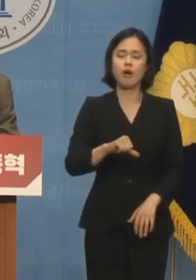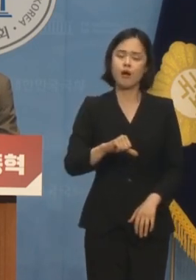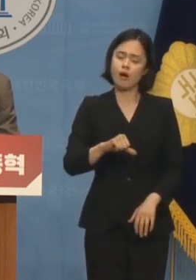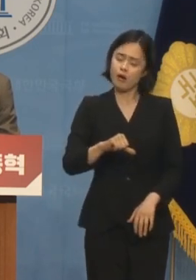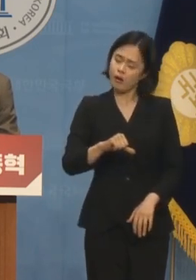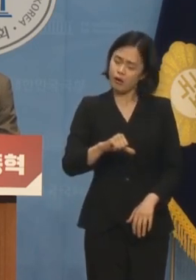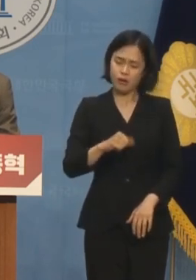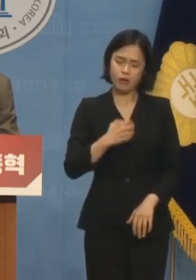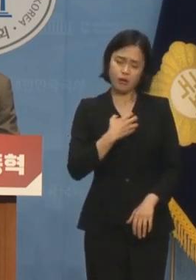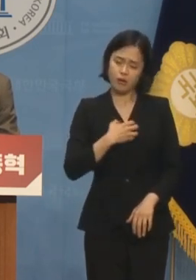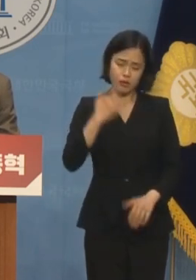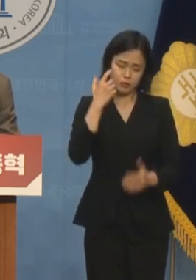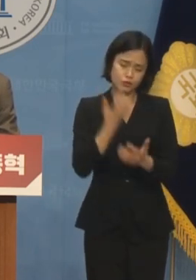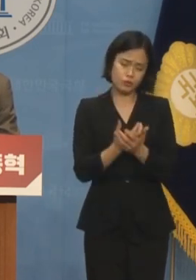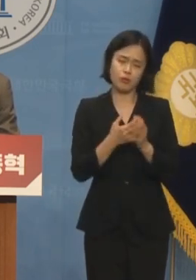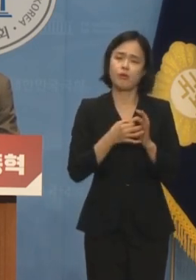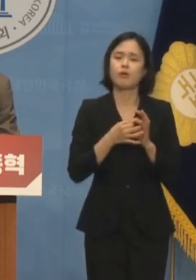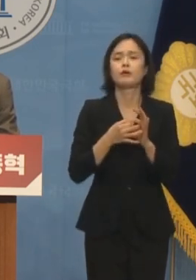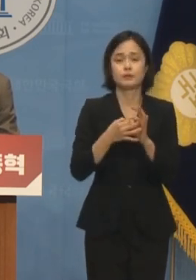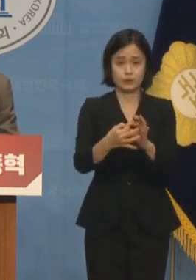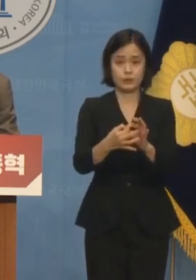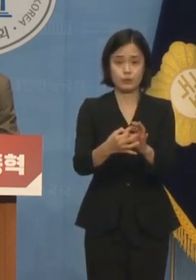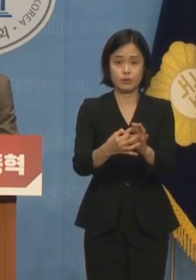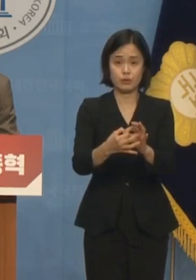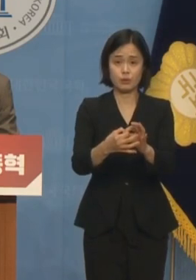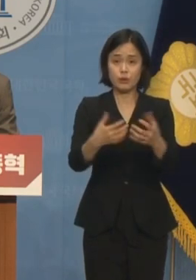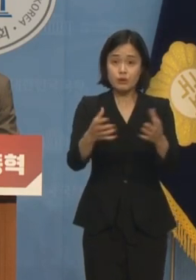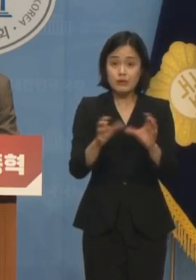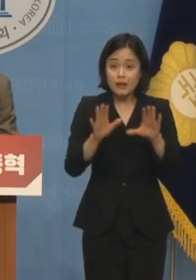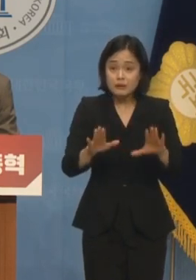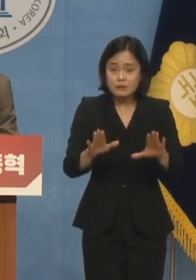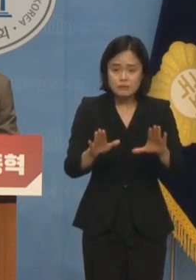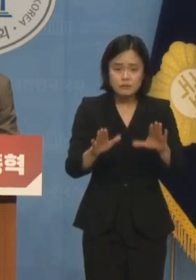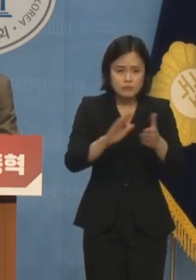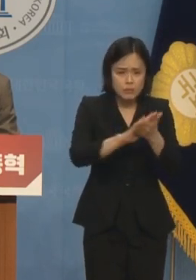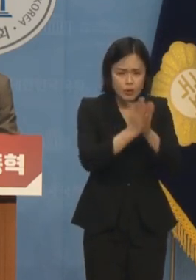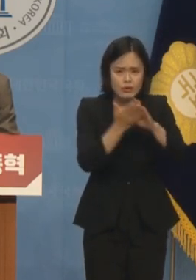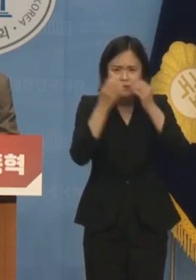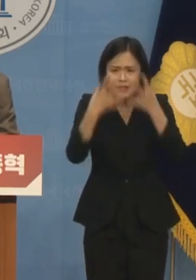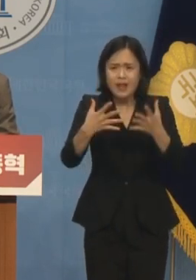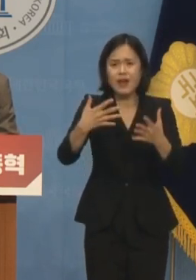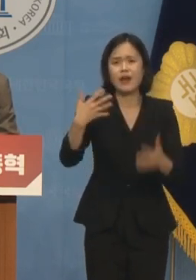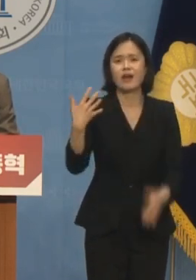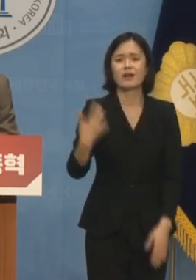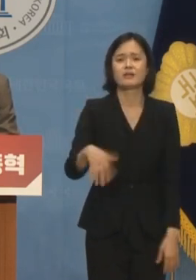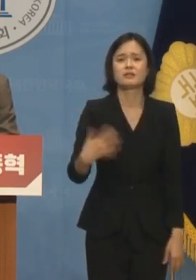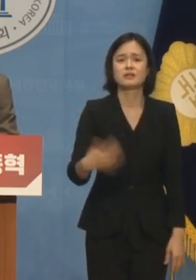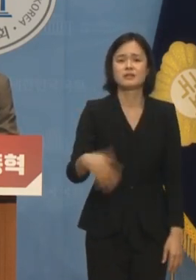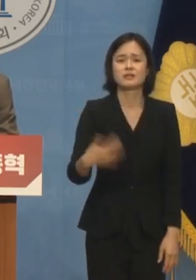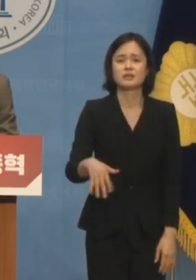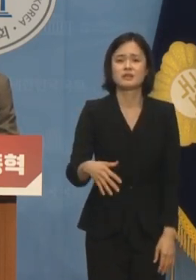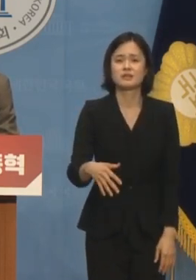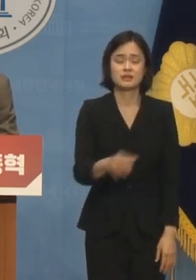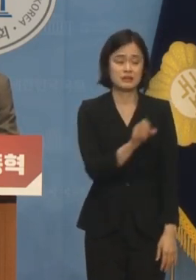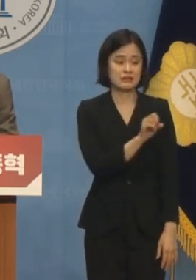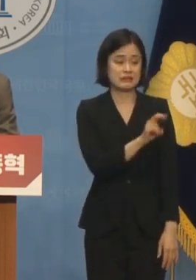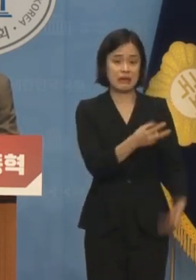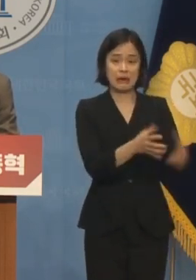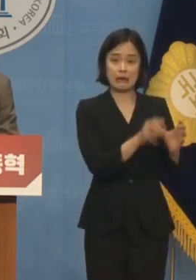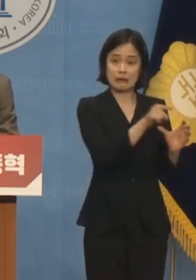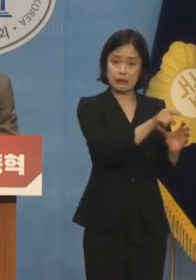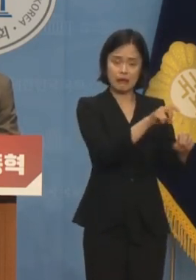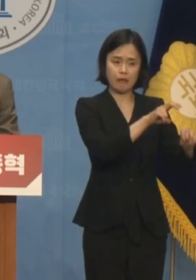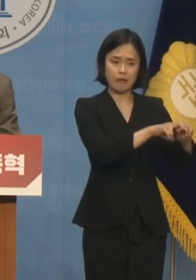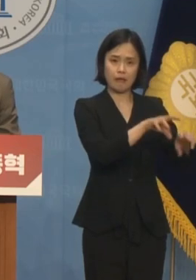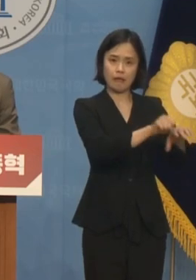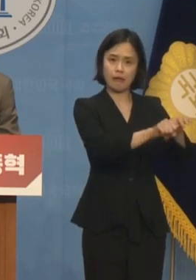있지만 변화의 시작조차 하지 못하고 있습니다. 다수 의석을 차지한 야당은 국민의 뜻을